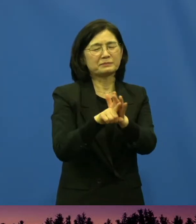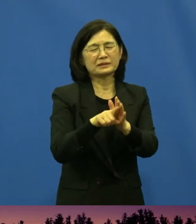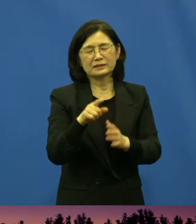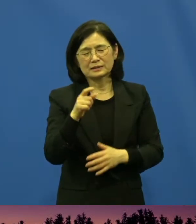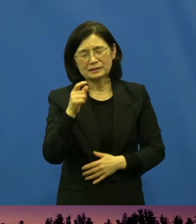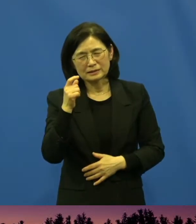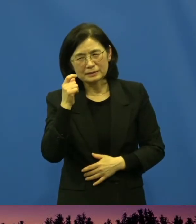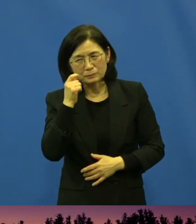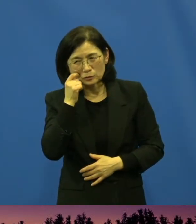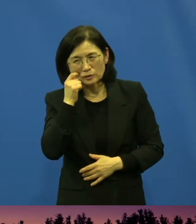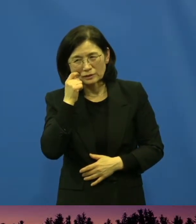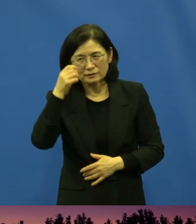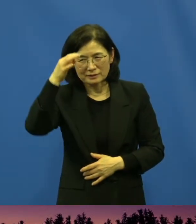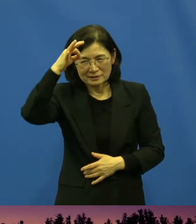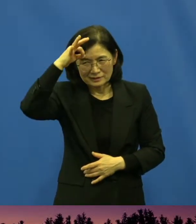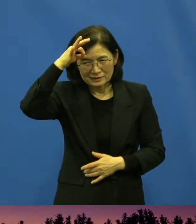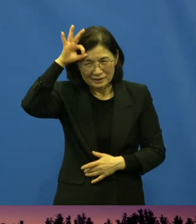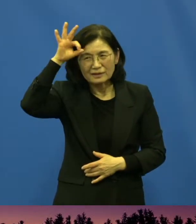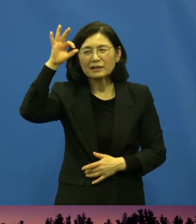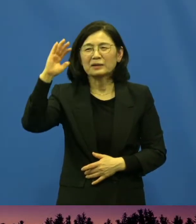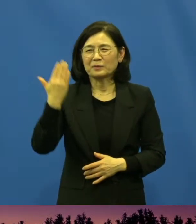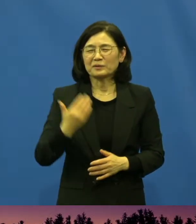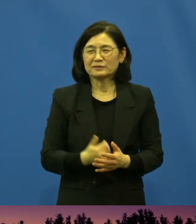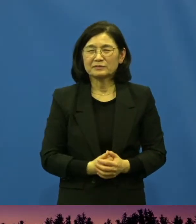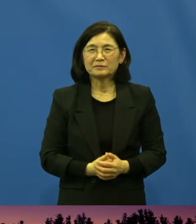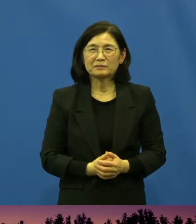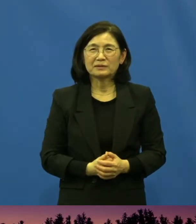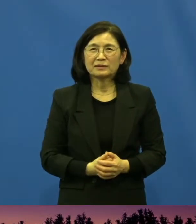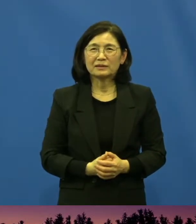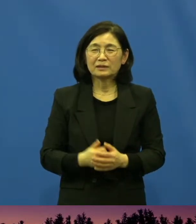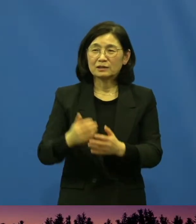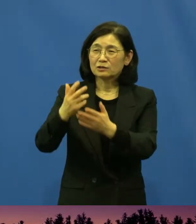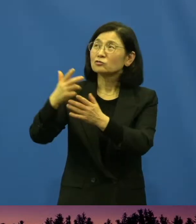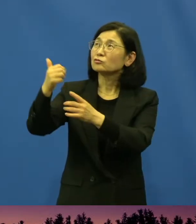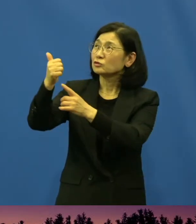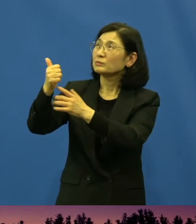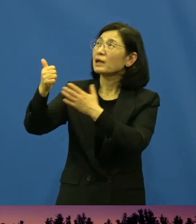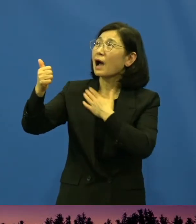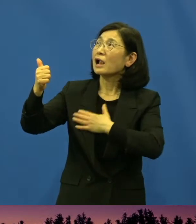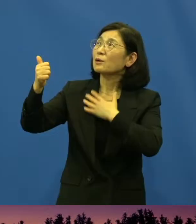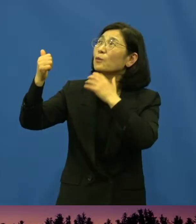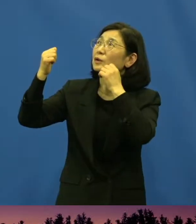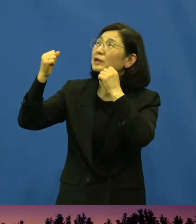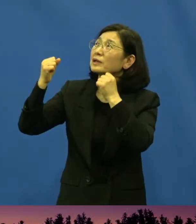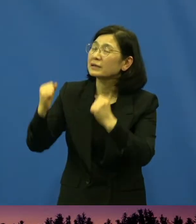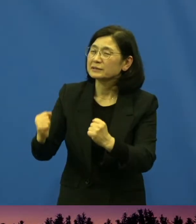자기를 믿을 수 없다는 걸 아는 거예요. 그러니까 주님이 아십니다.